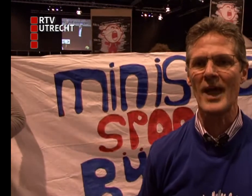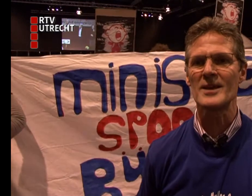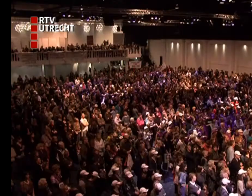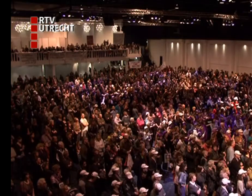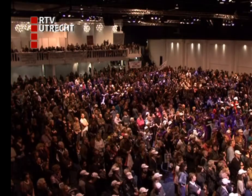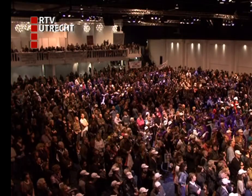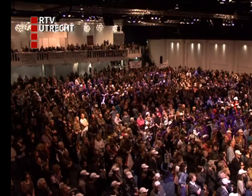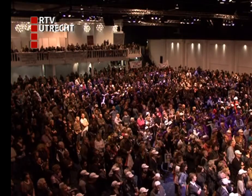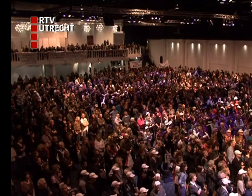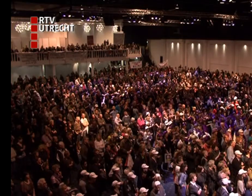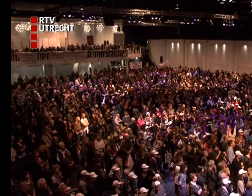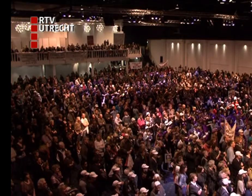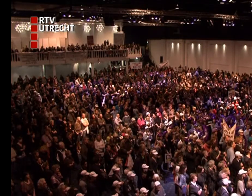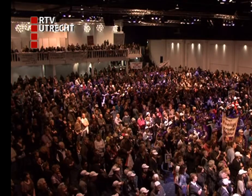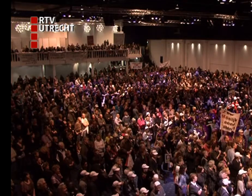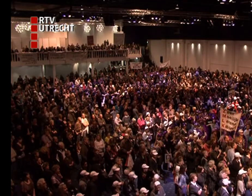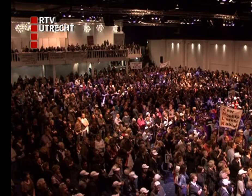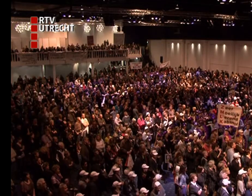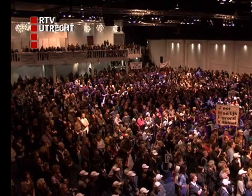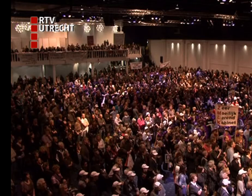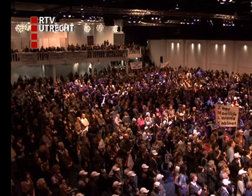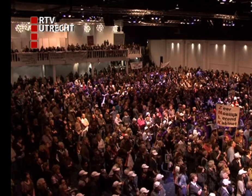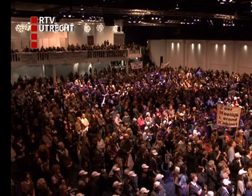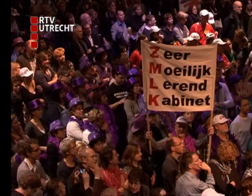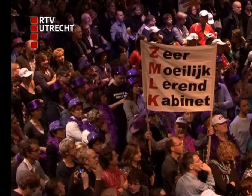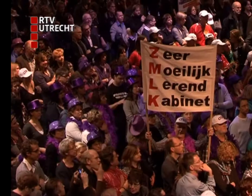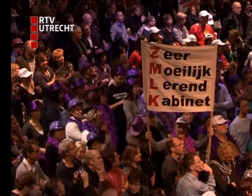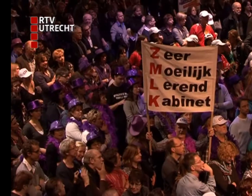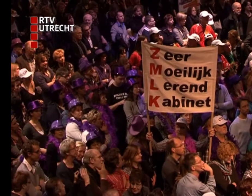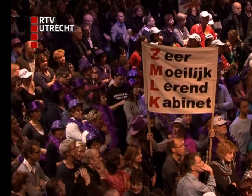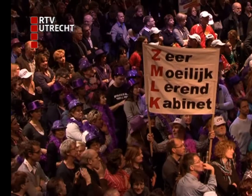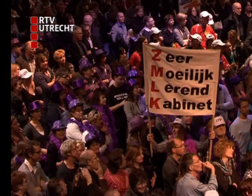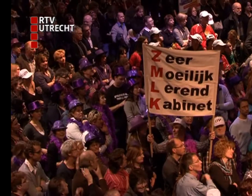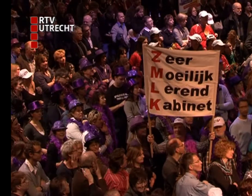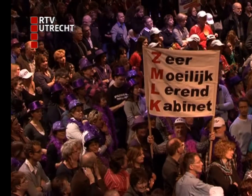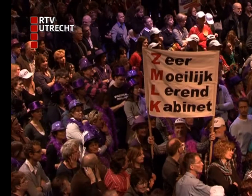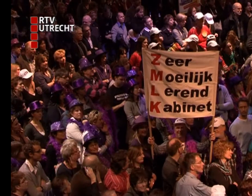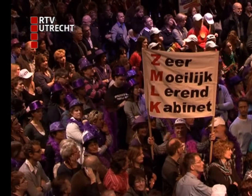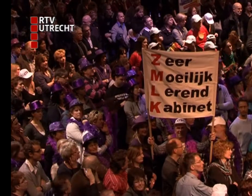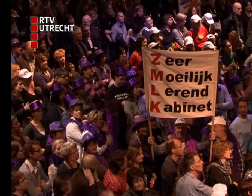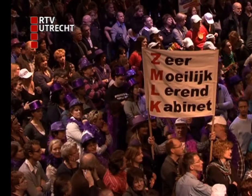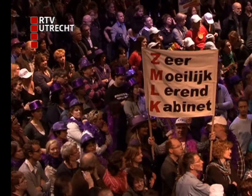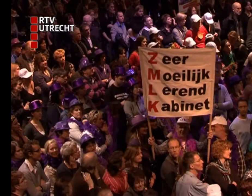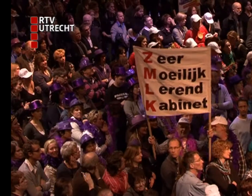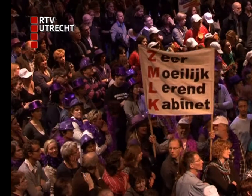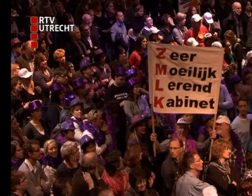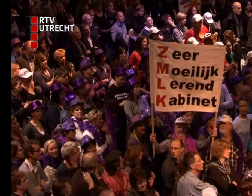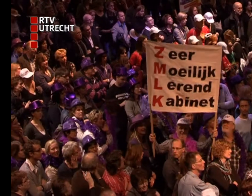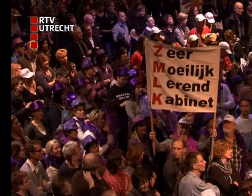samen iets bereiken. Binnenkort praat de Tweede Kamer over de bezuinigingen. Deze demonstratie heeft in ieder geval de toon gezet.